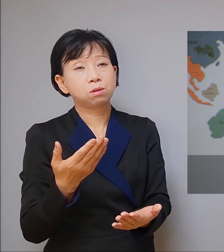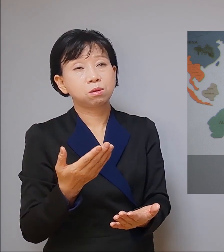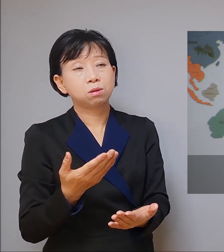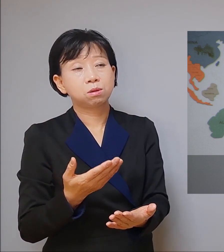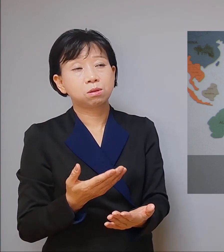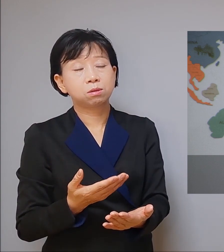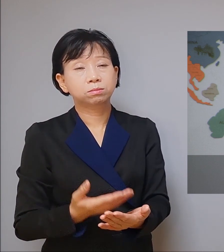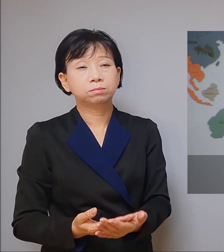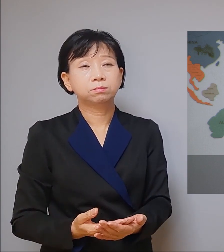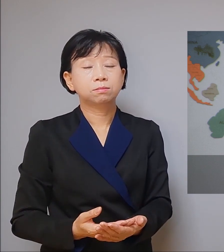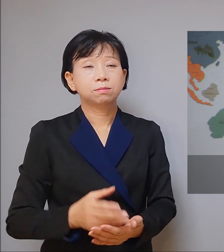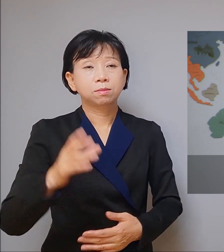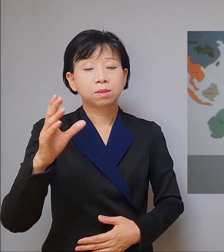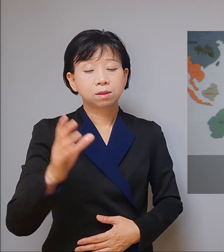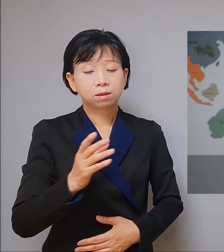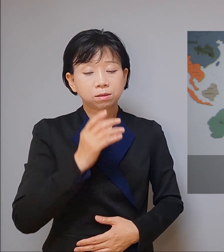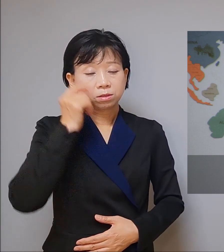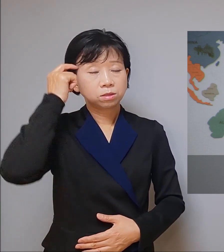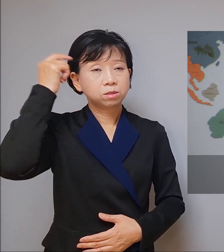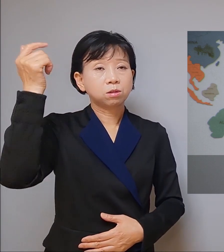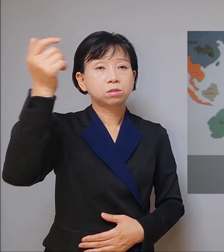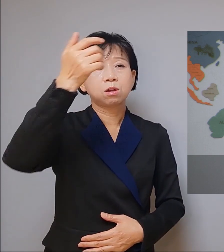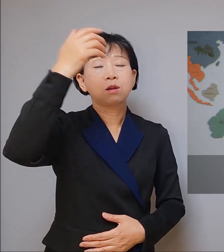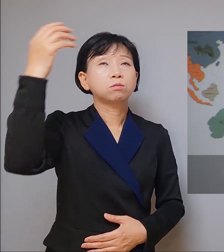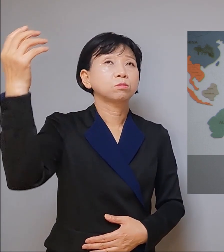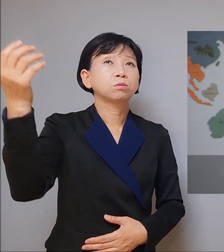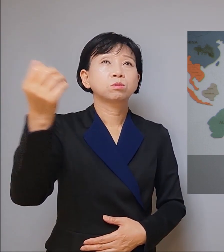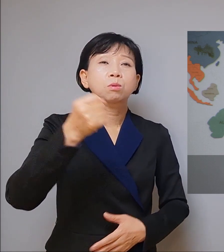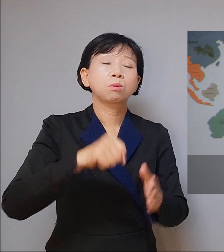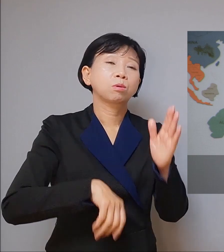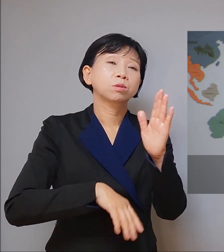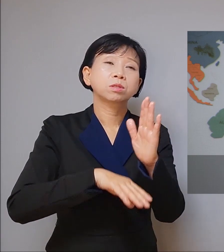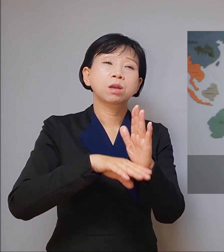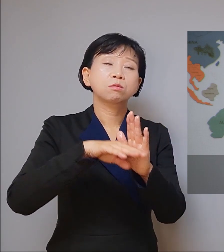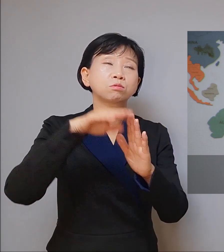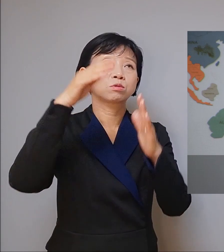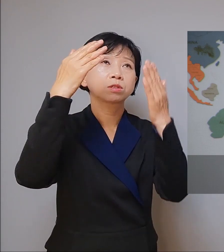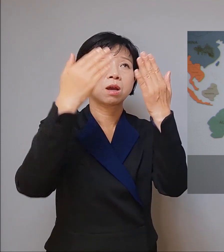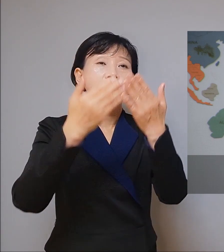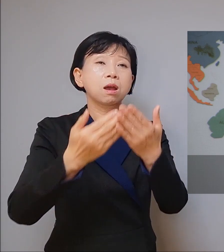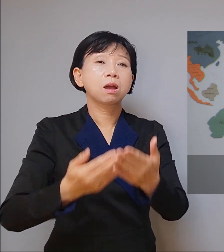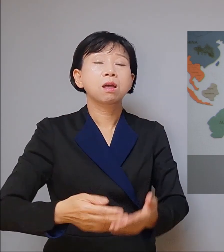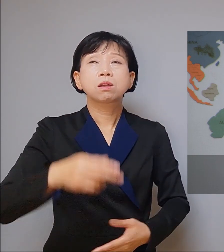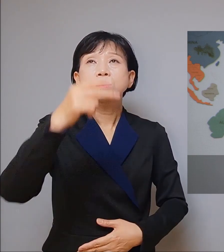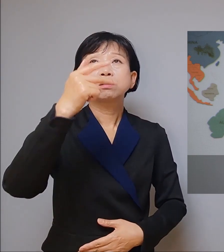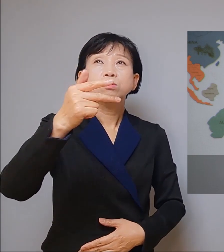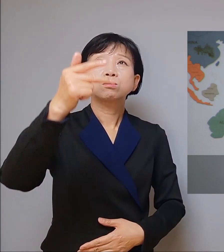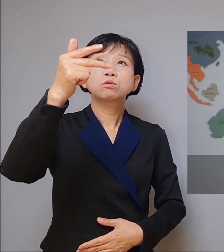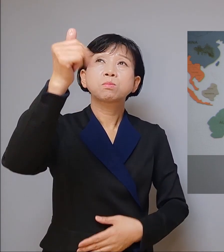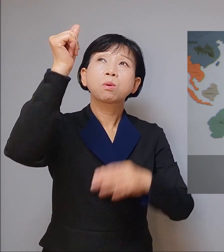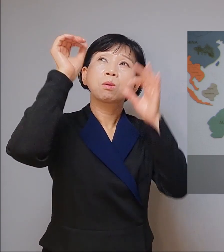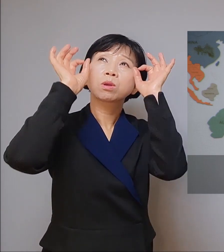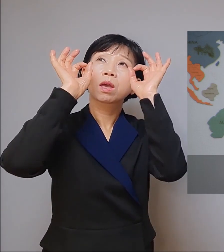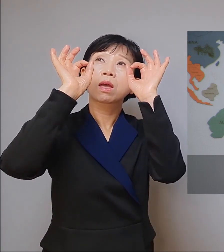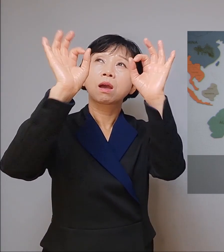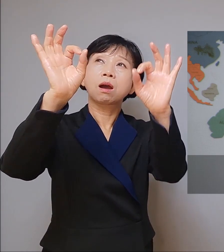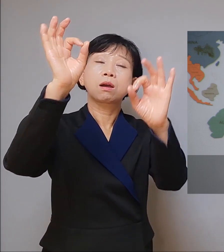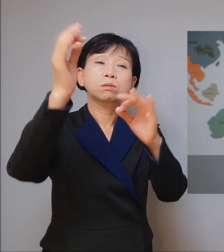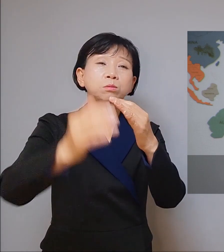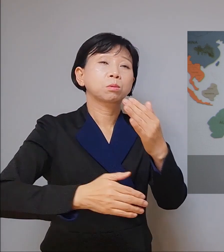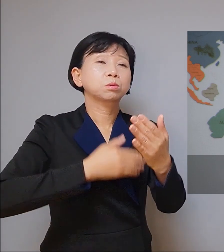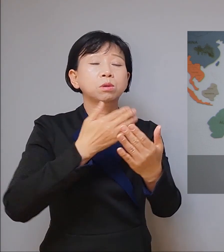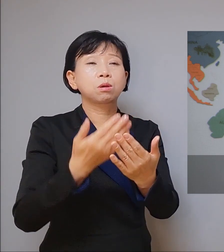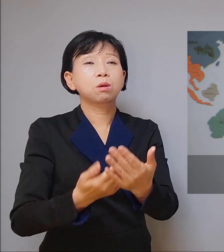채우사, 성령으로 채우사 주